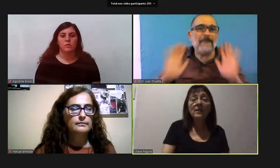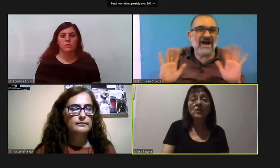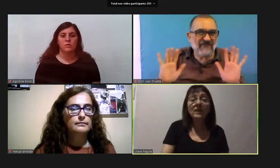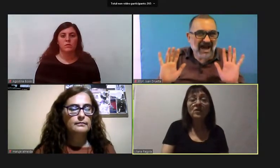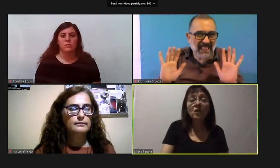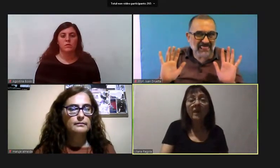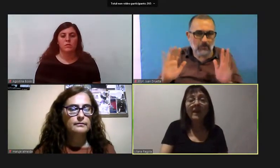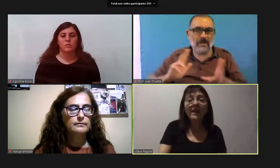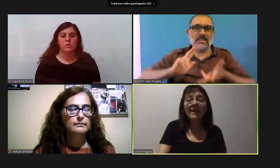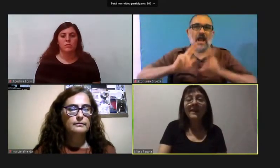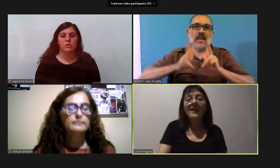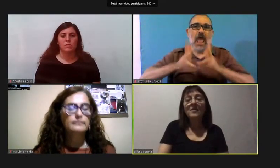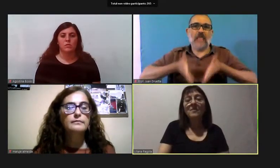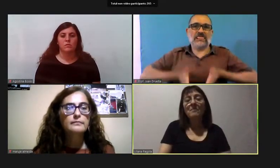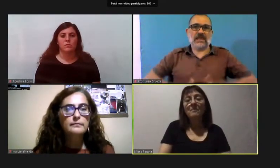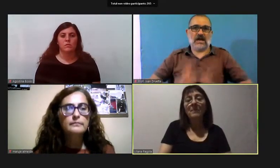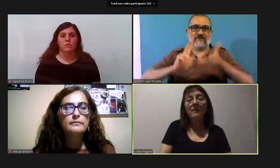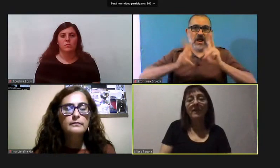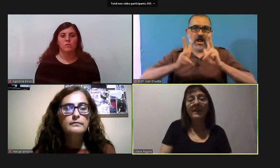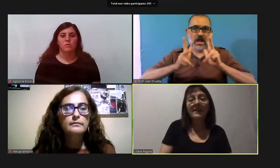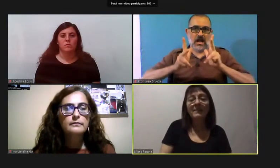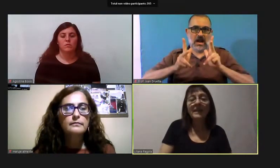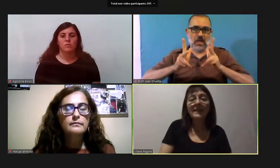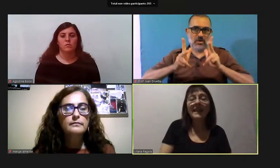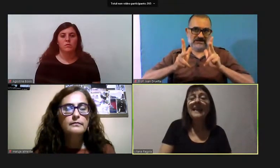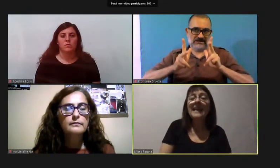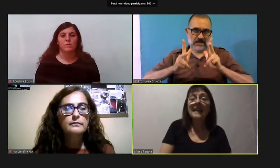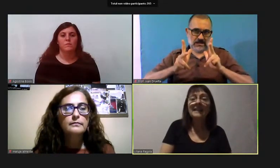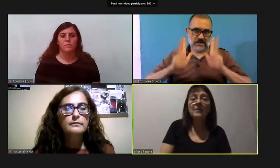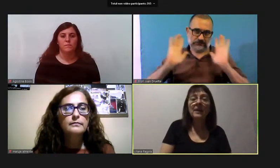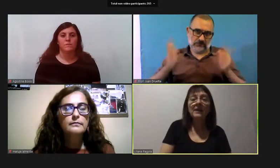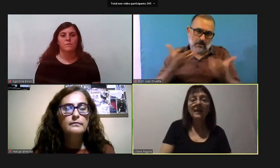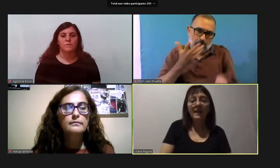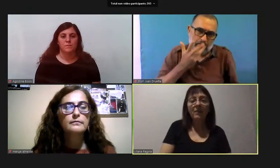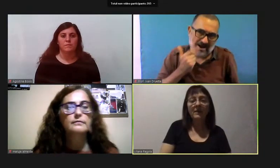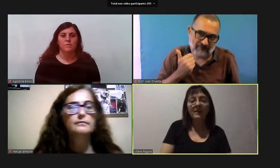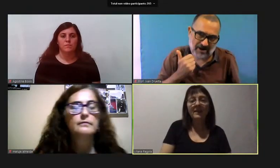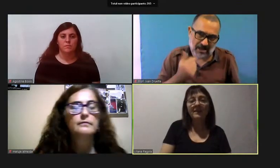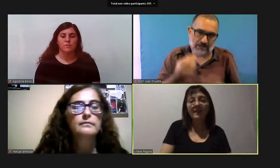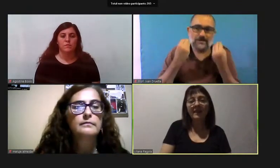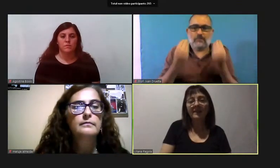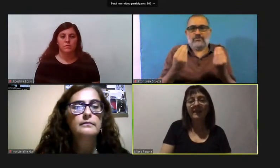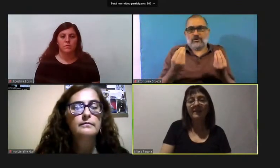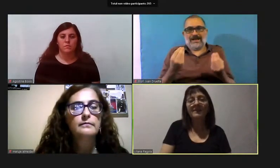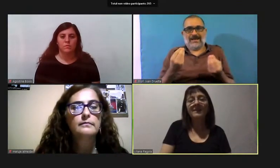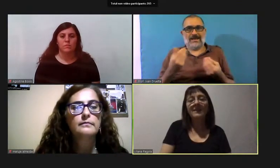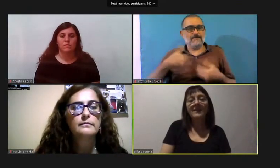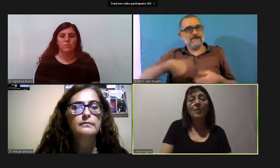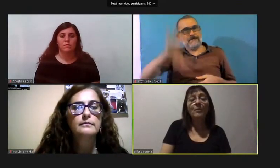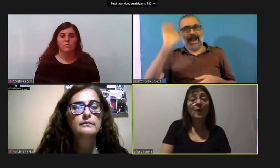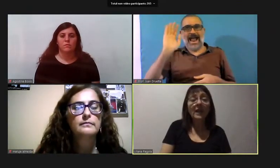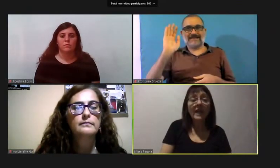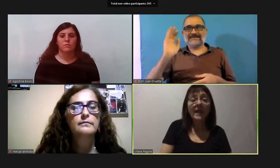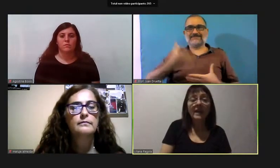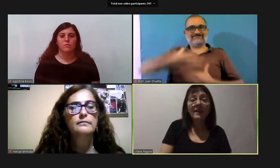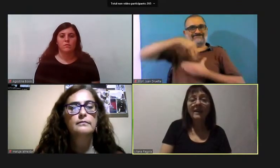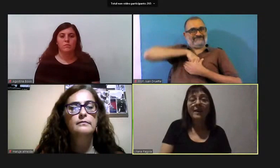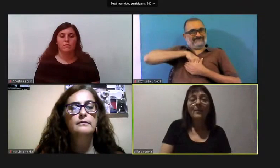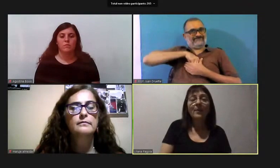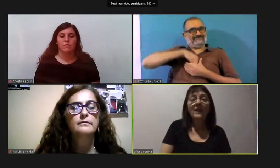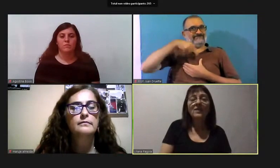Esa persona sorda, preferentemente nativa en lengua de señas argentina. ¿Por